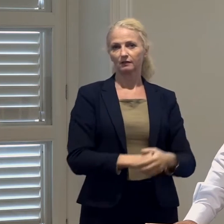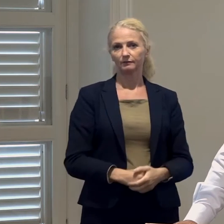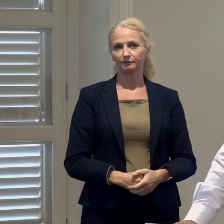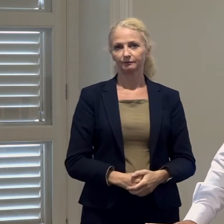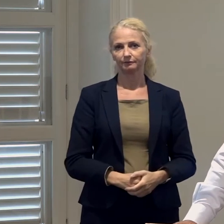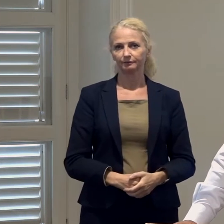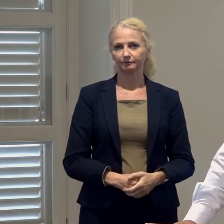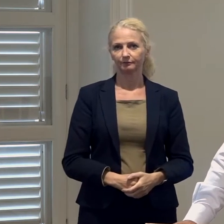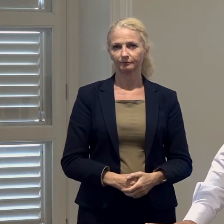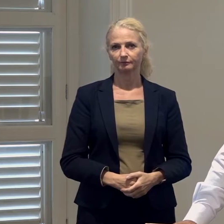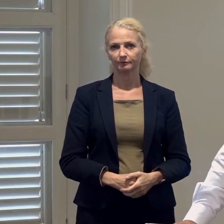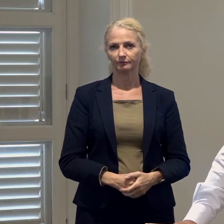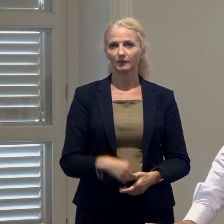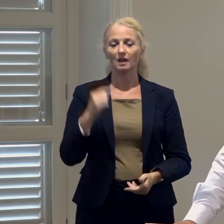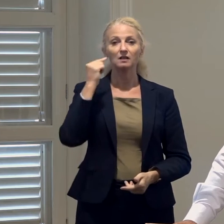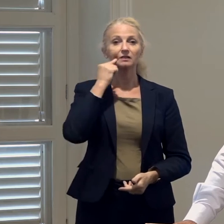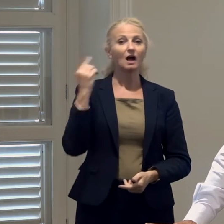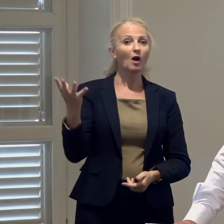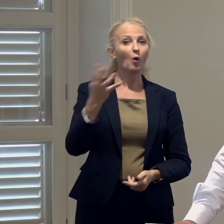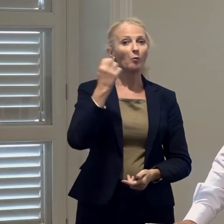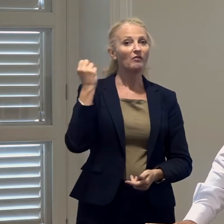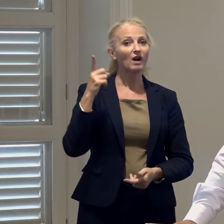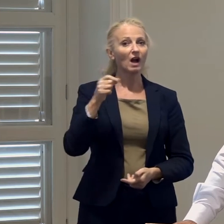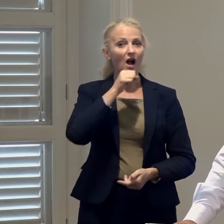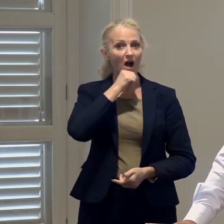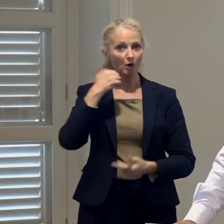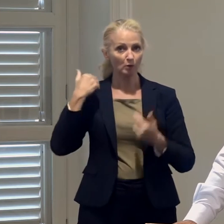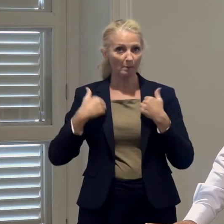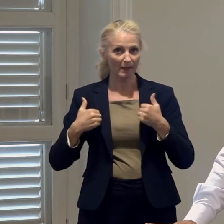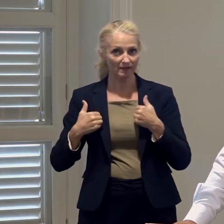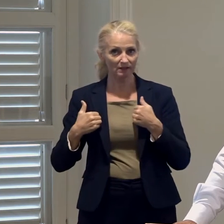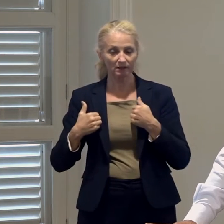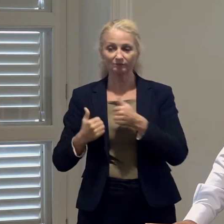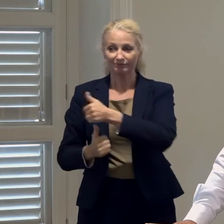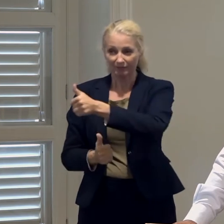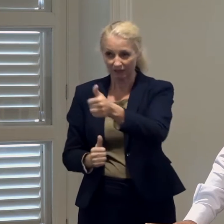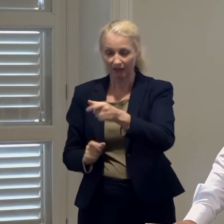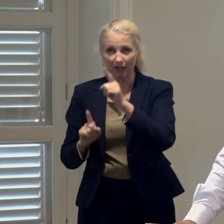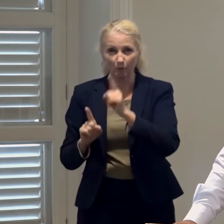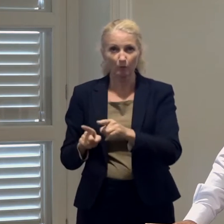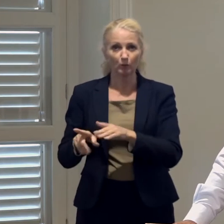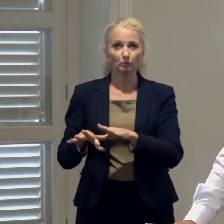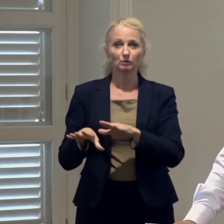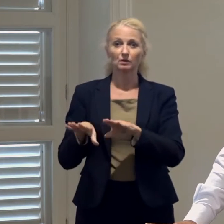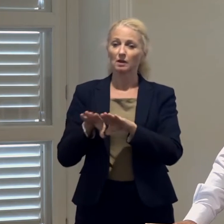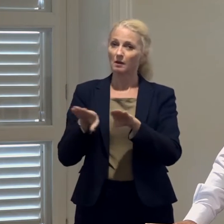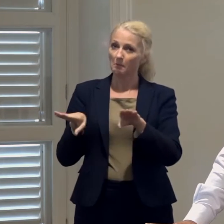Bij de dagopvang voor onze ouderen moet iedereen zich aan de basisregels houden.